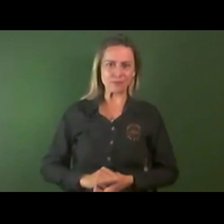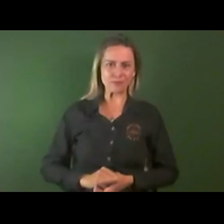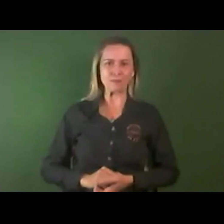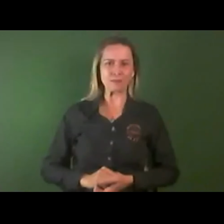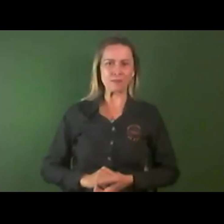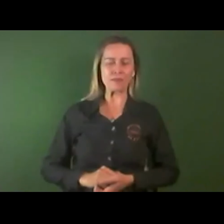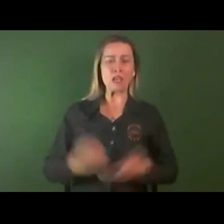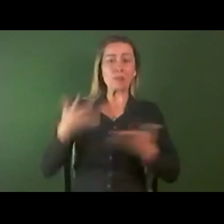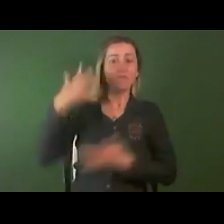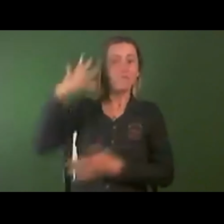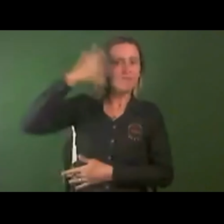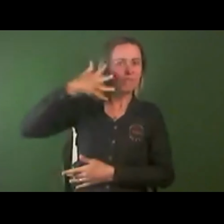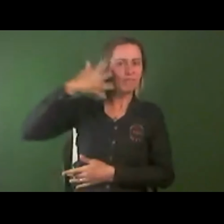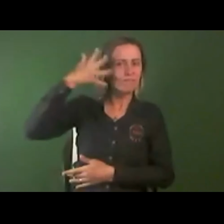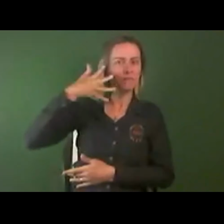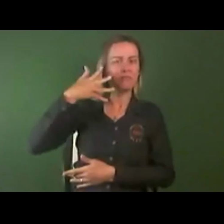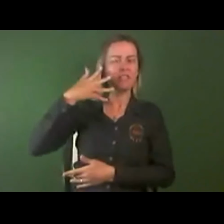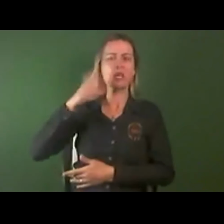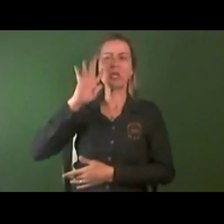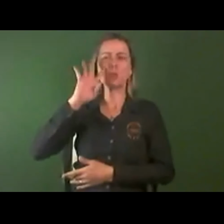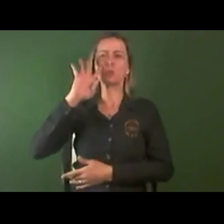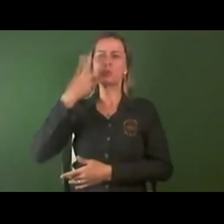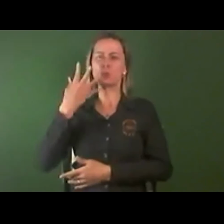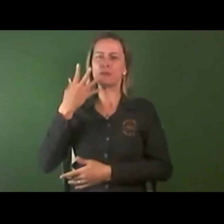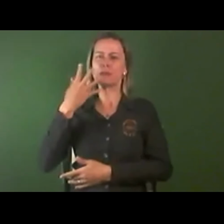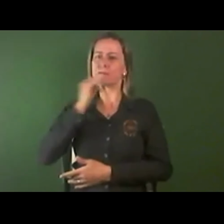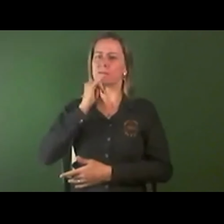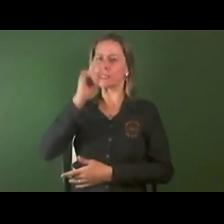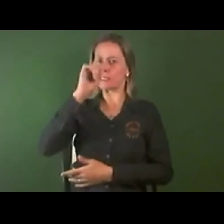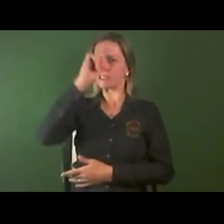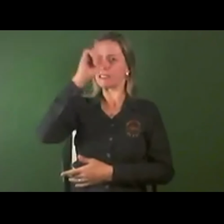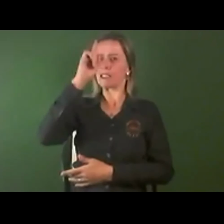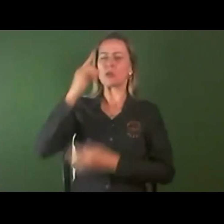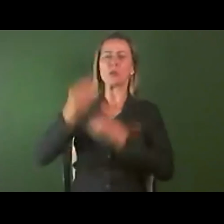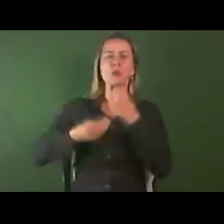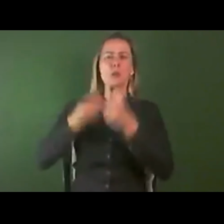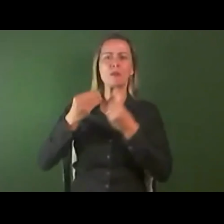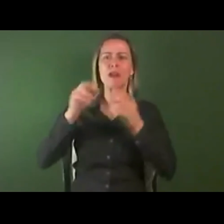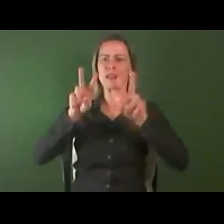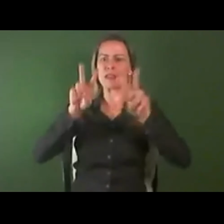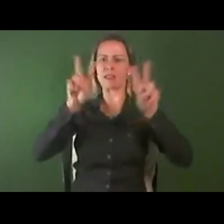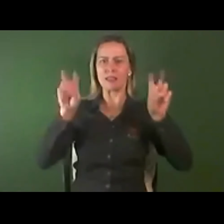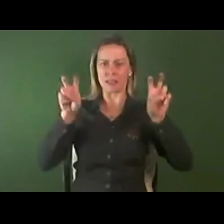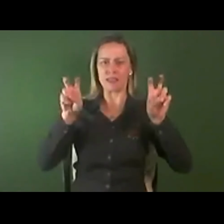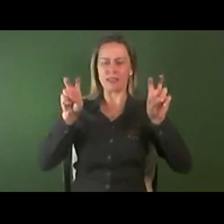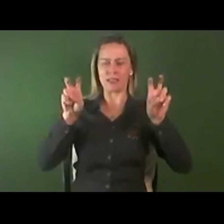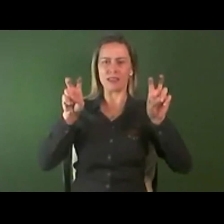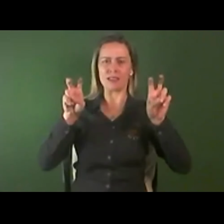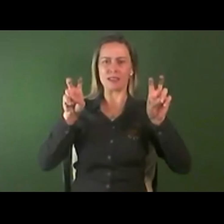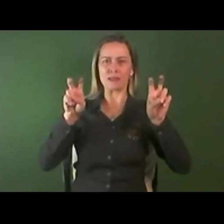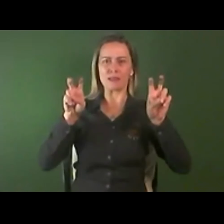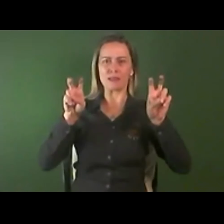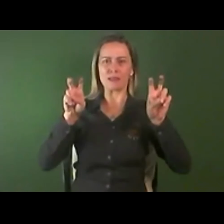Essa palestra eu resolvi fazer, primeiro porque ela tem muito a ver, na realidade, com o tema, né, do festival, e porque a